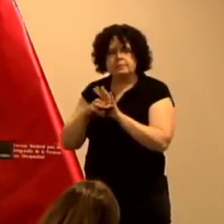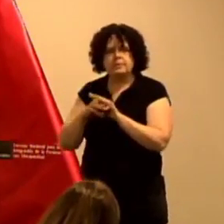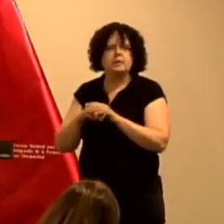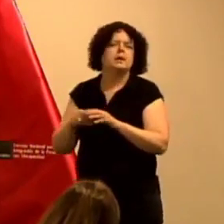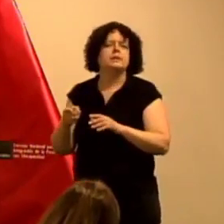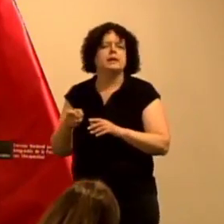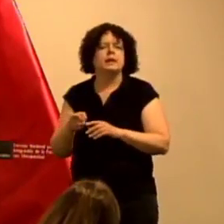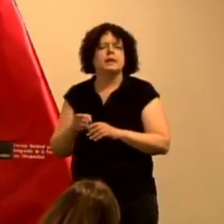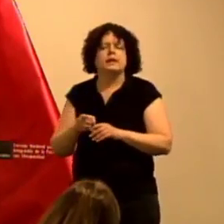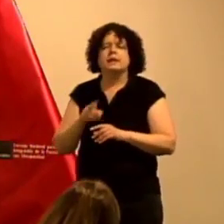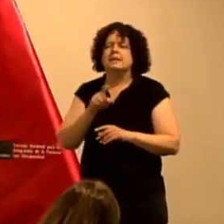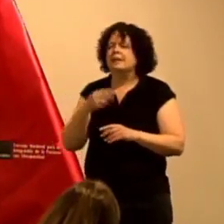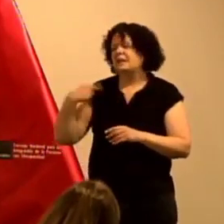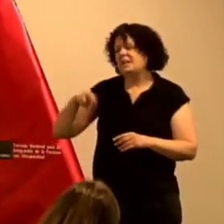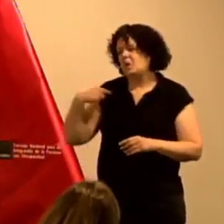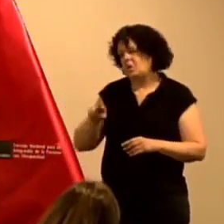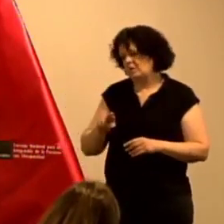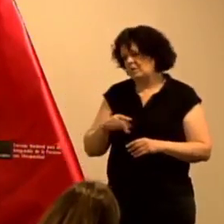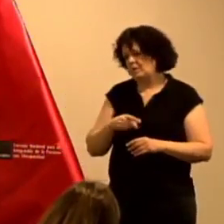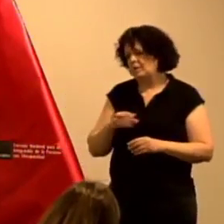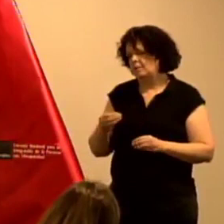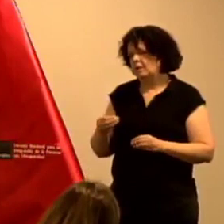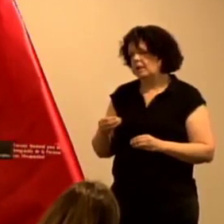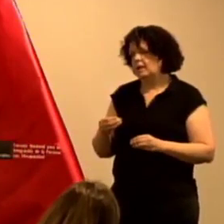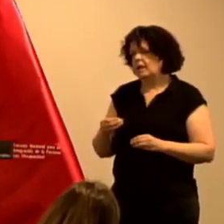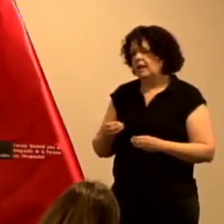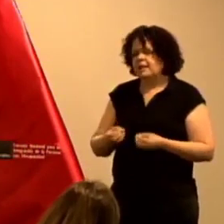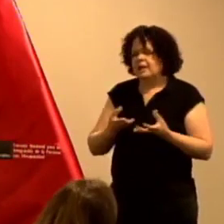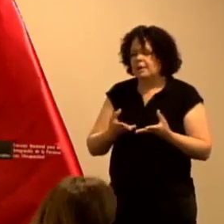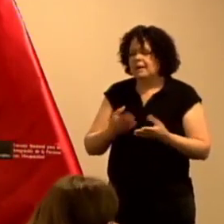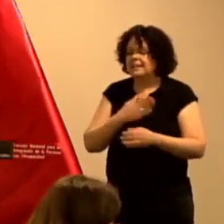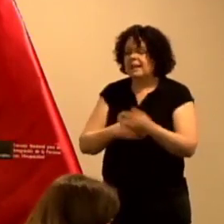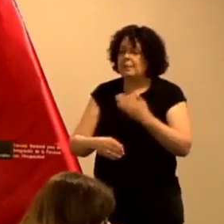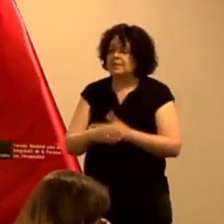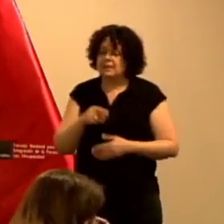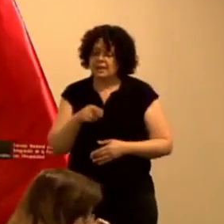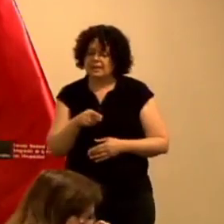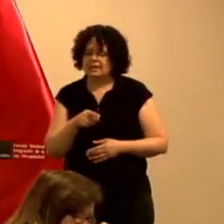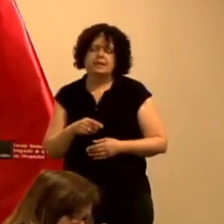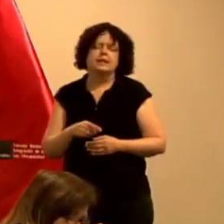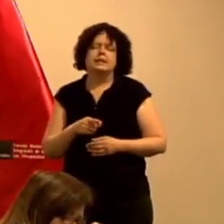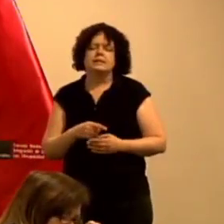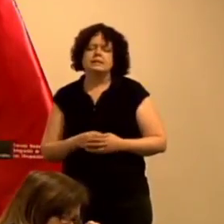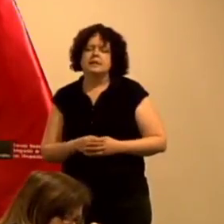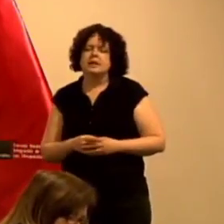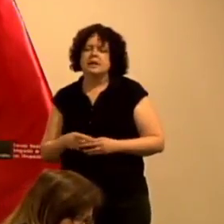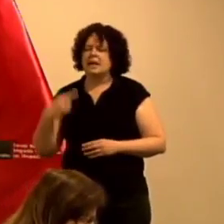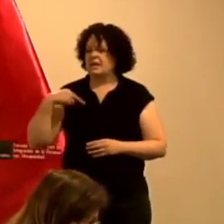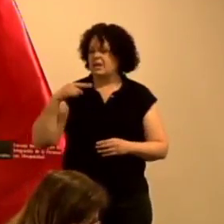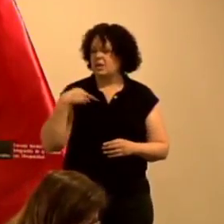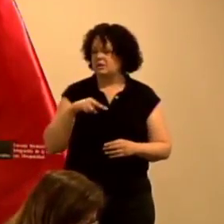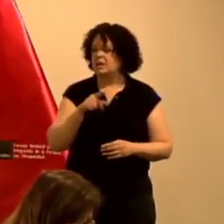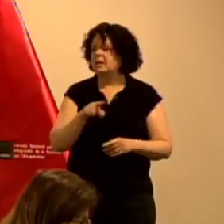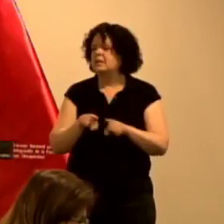presidencia, tenía pues cortes religiosos porque atribuía la discapacidad a las causas de la discapacidad y un corte